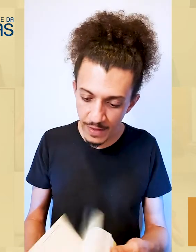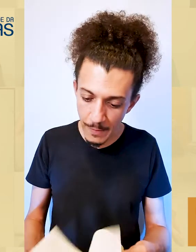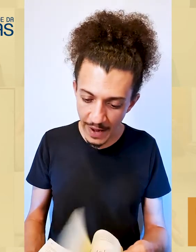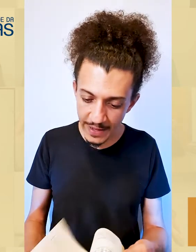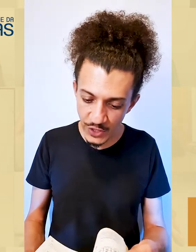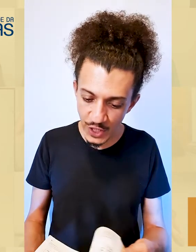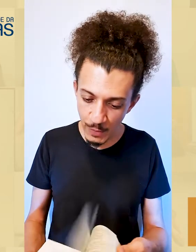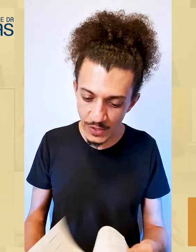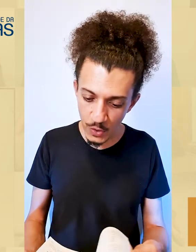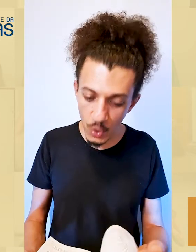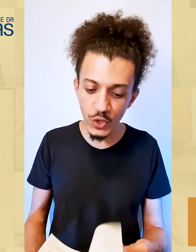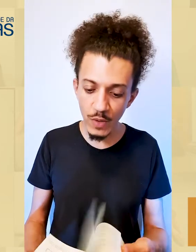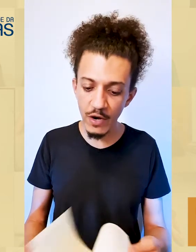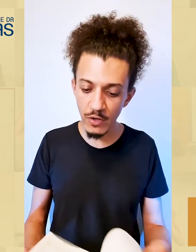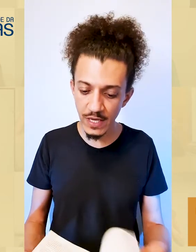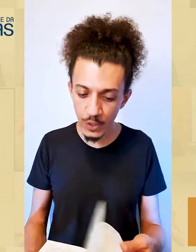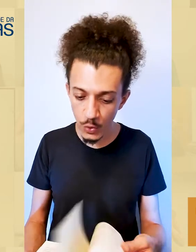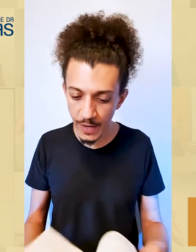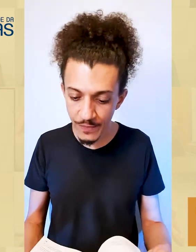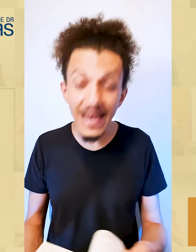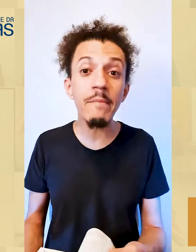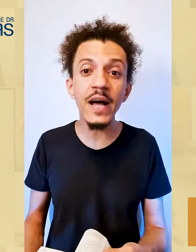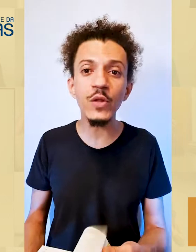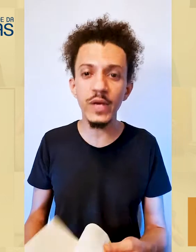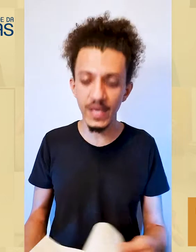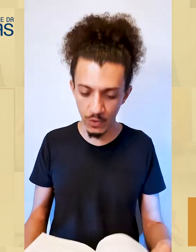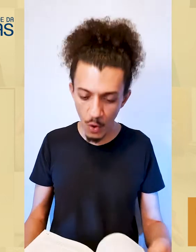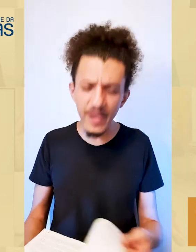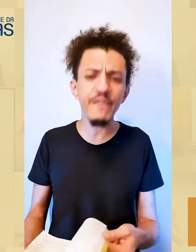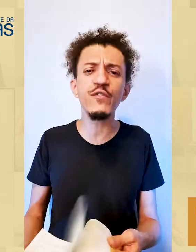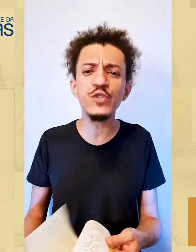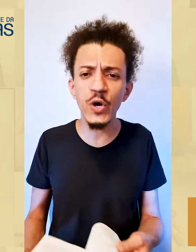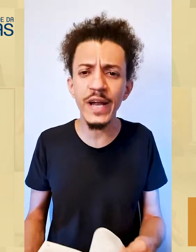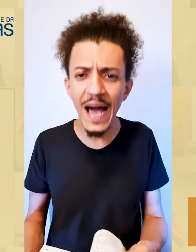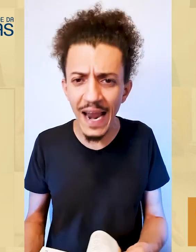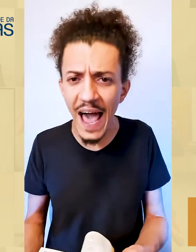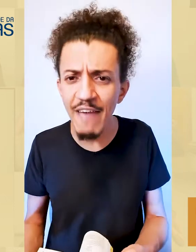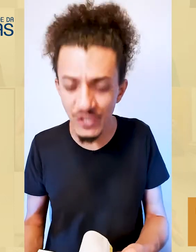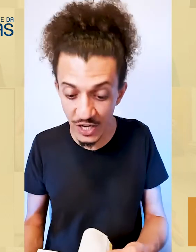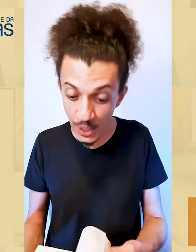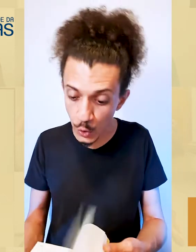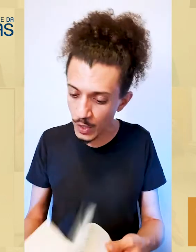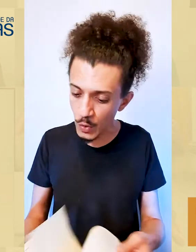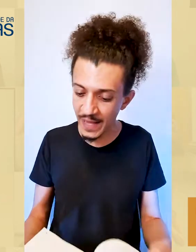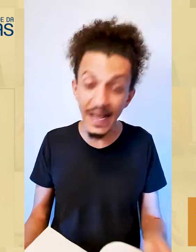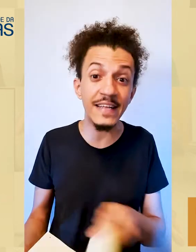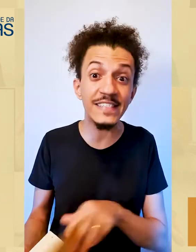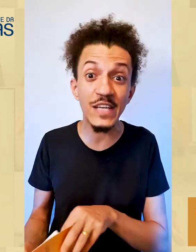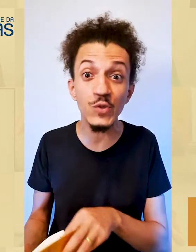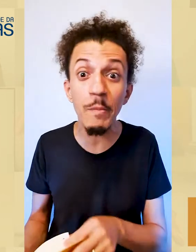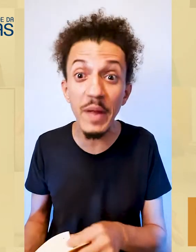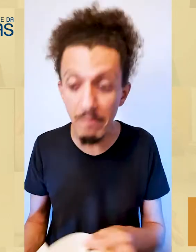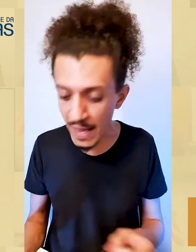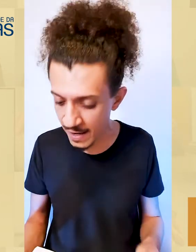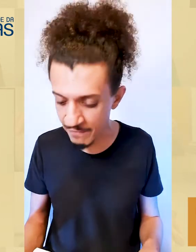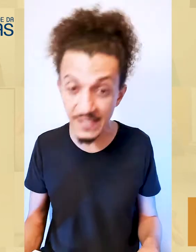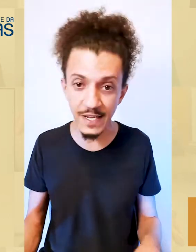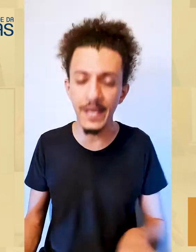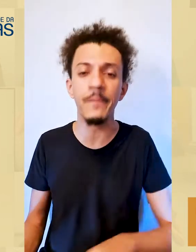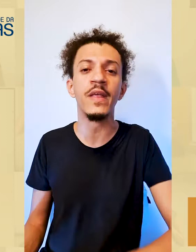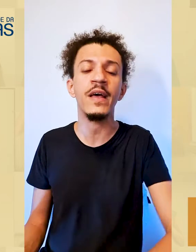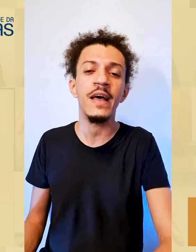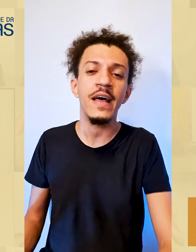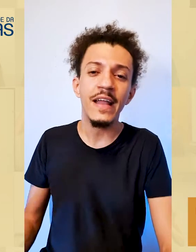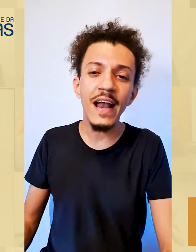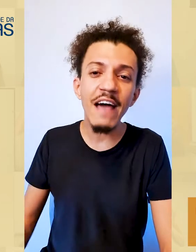livro, para que a gente possa continuar nossa leitura. Lembrando que, como que funciona a live de leitura comentada, se é a sua primeira vez